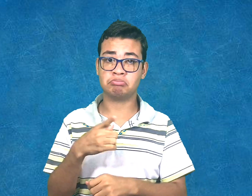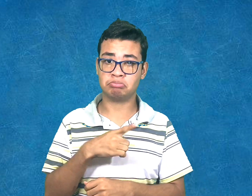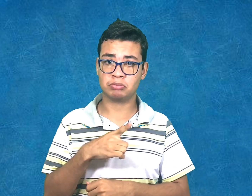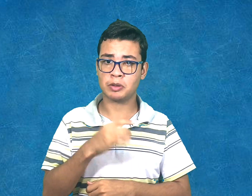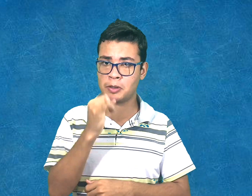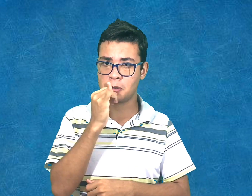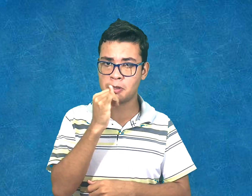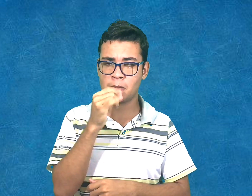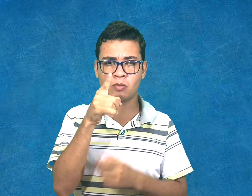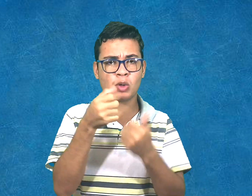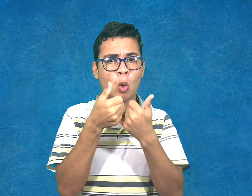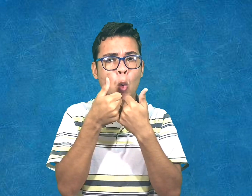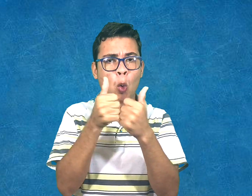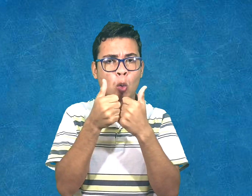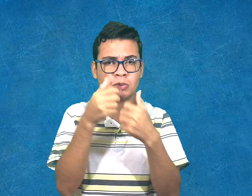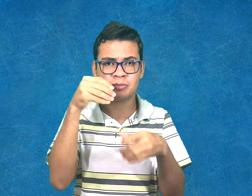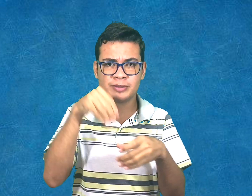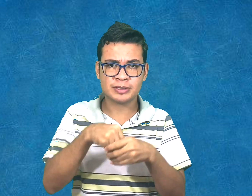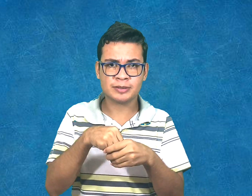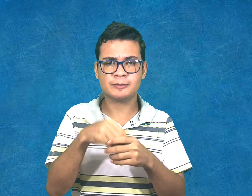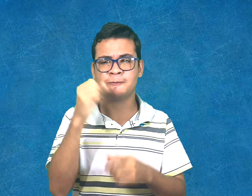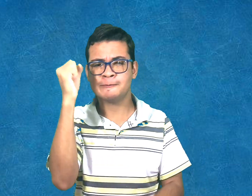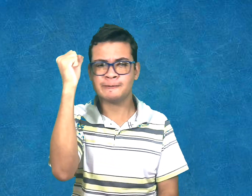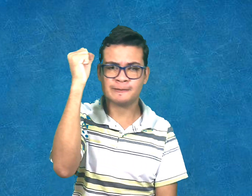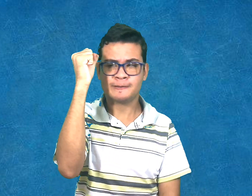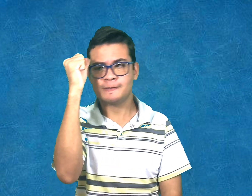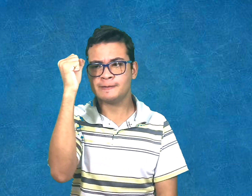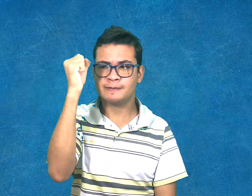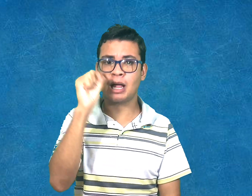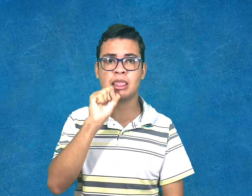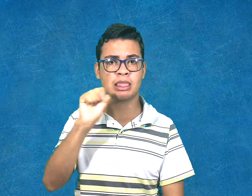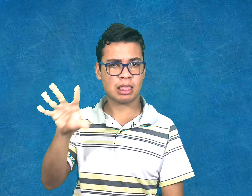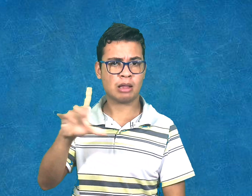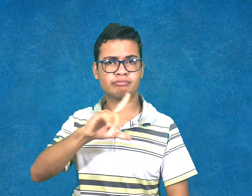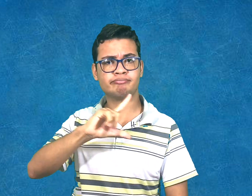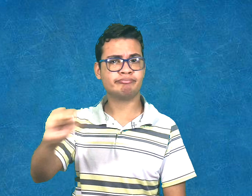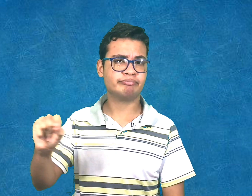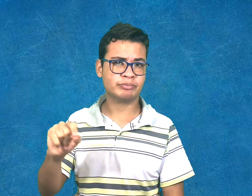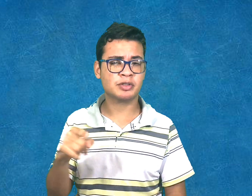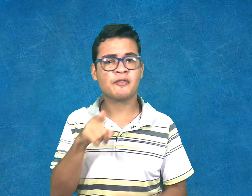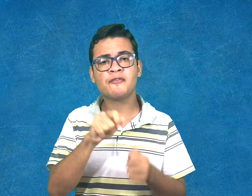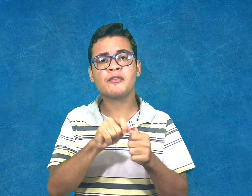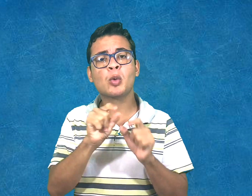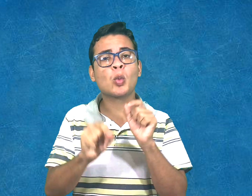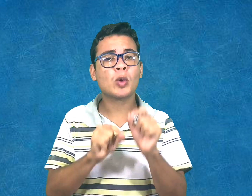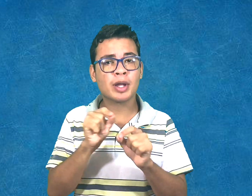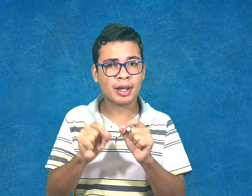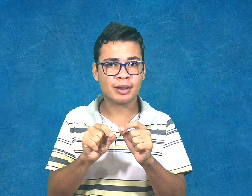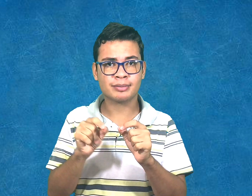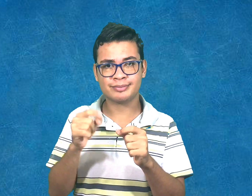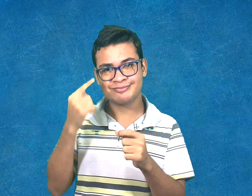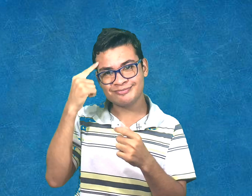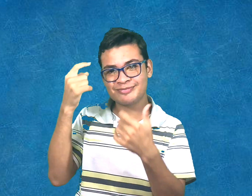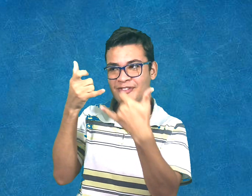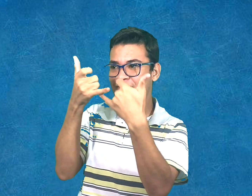por exemplo, você está ali dentro do ônibus segurando e aí você vai sair, vai descer. Então, tem aquele fio e você